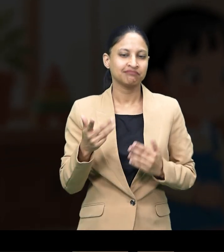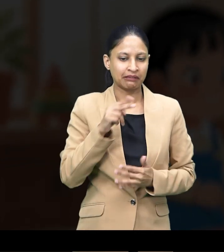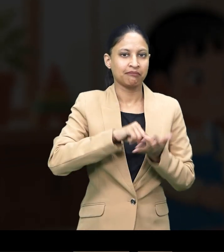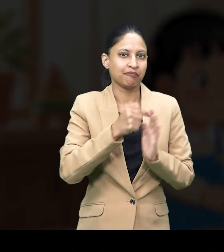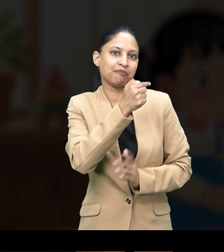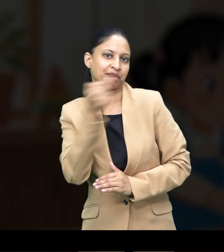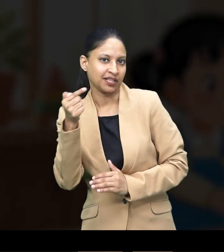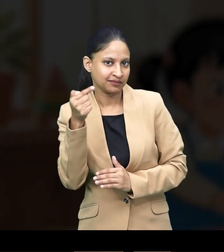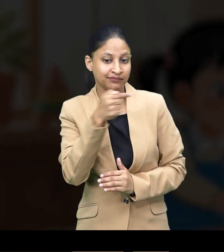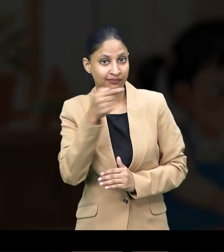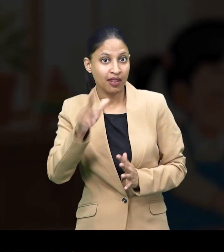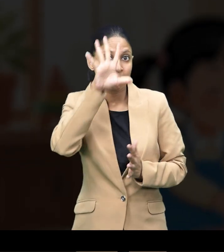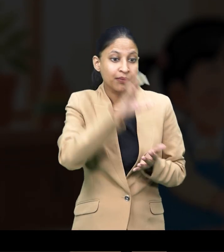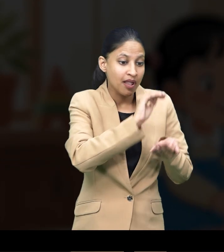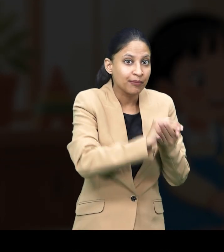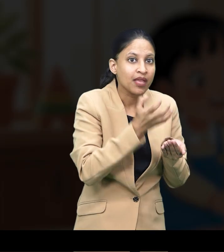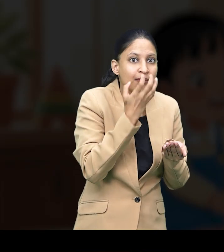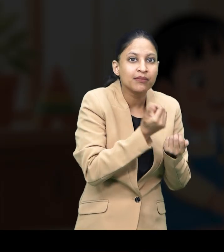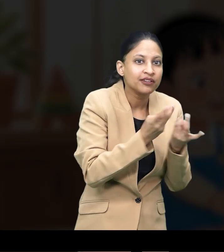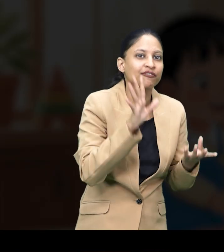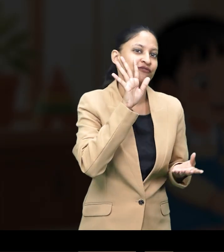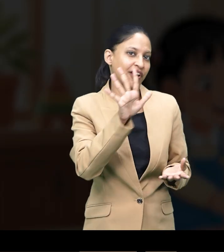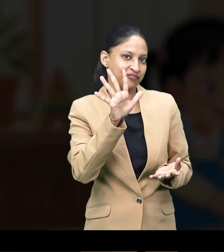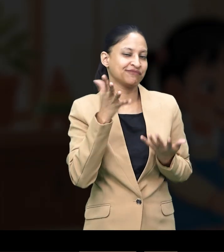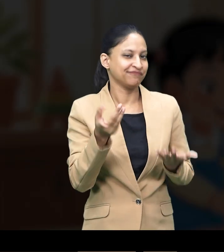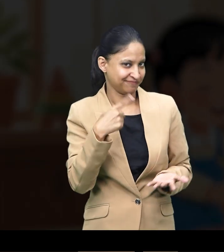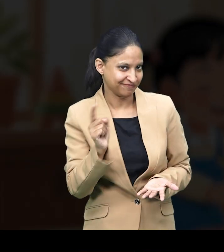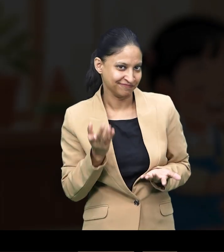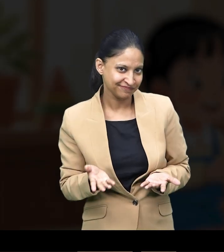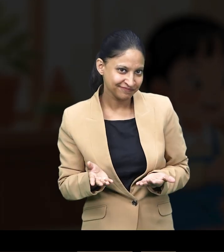सही, 5 सेब। ये घटाव है।